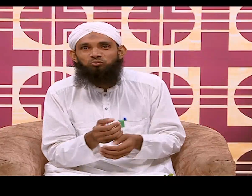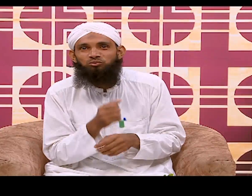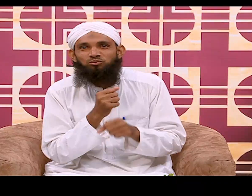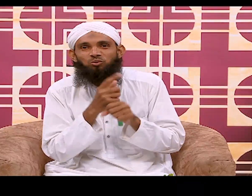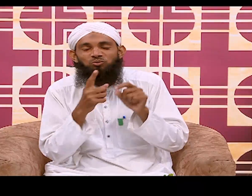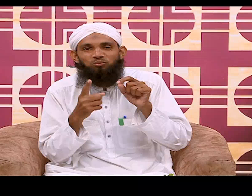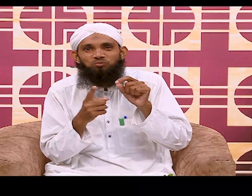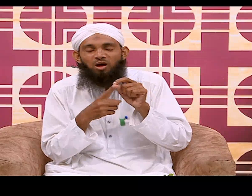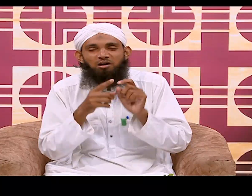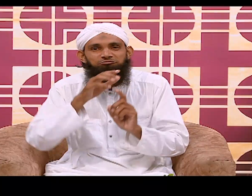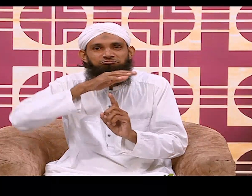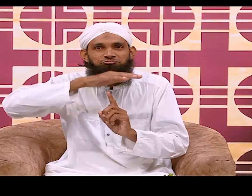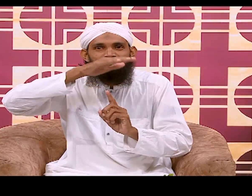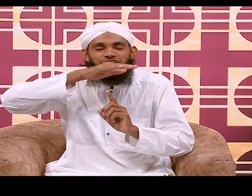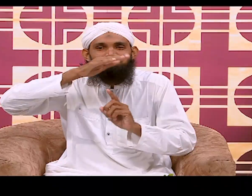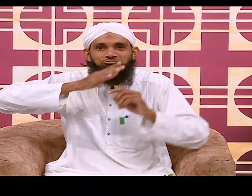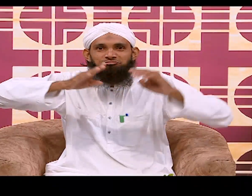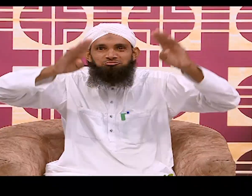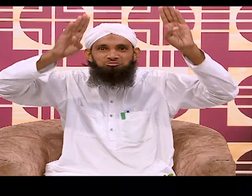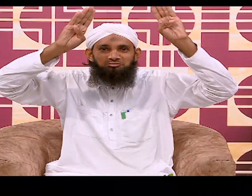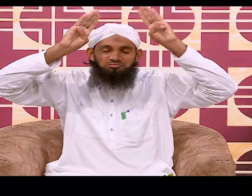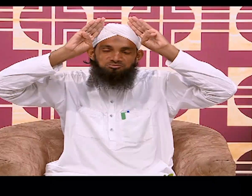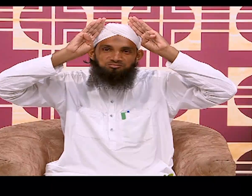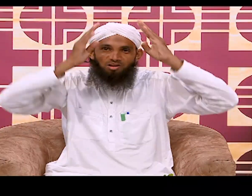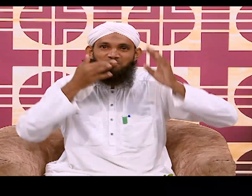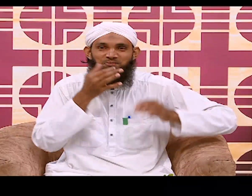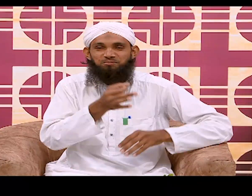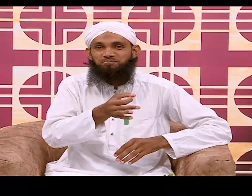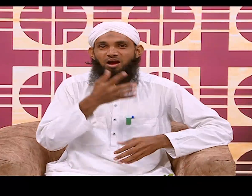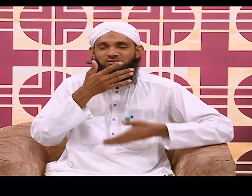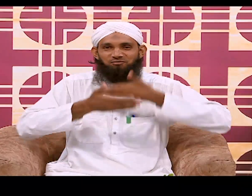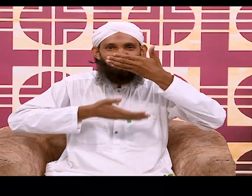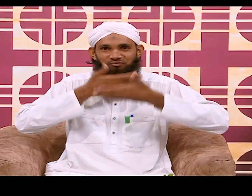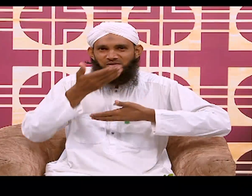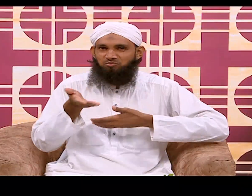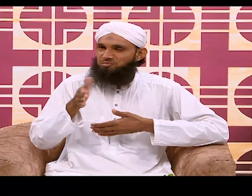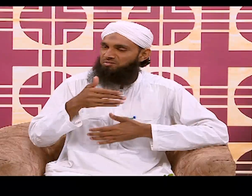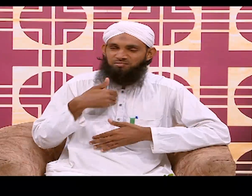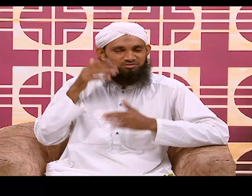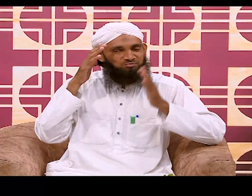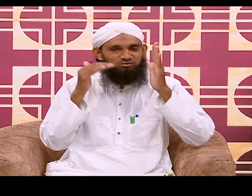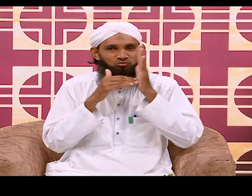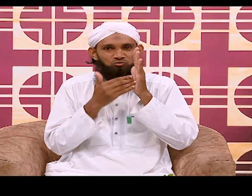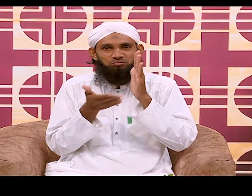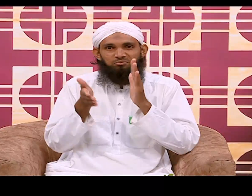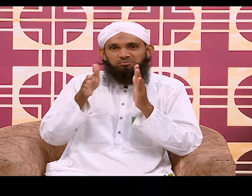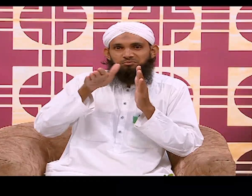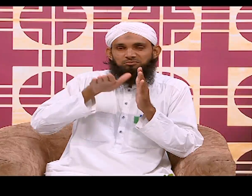حضور غوث پاک شیخ عبد القادر جیلانی رحمت اللہ علیہ فرماتے ہیں، پھر نماز ظہر کے بعد مجھے اسلام